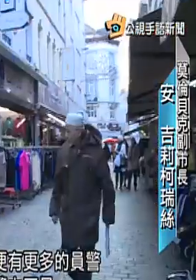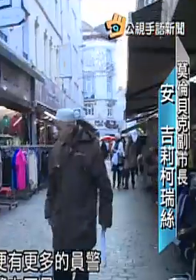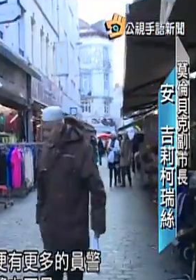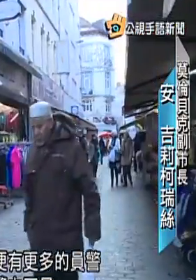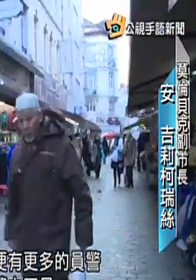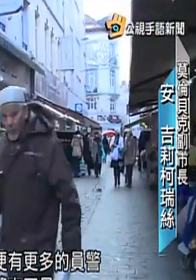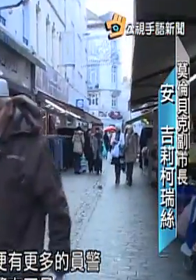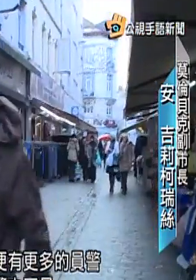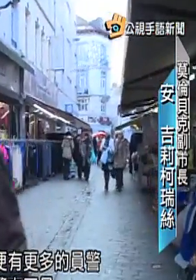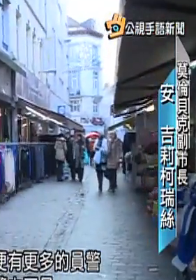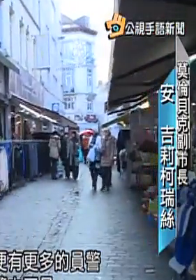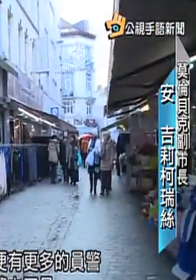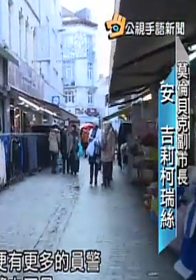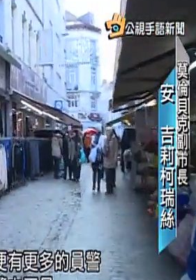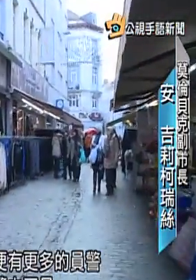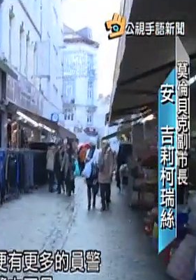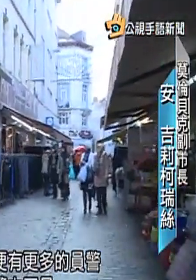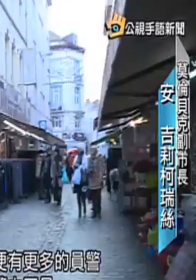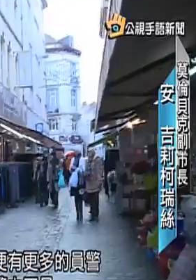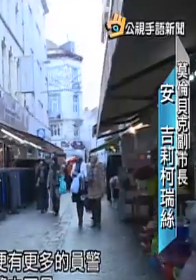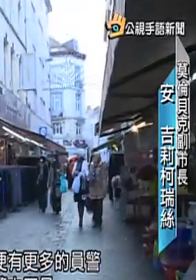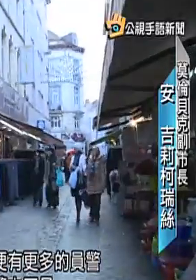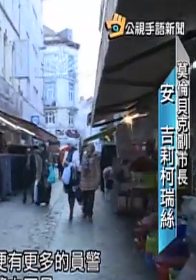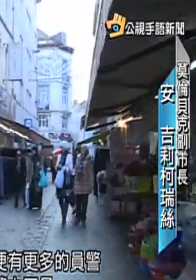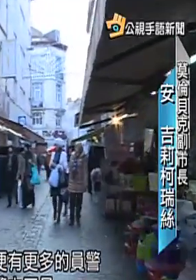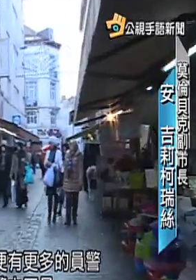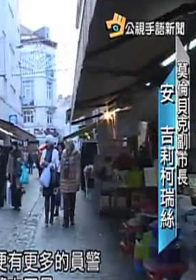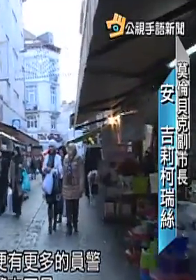also, because there are not enough policemen here.